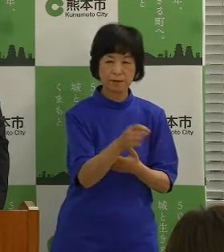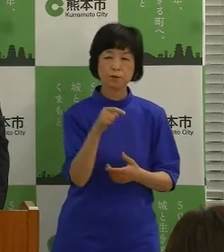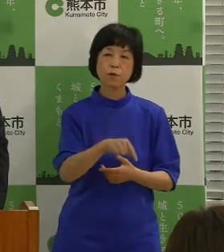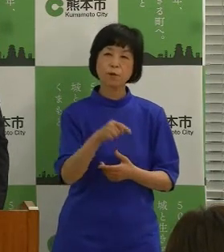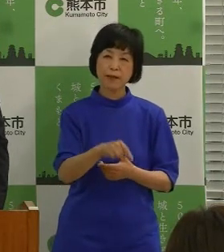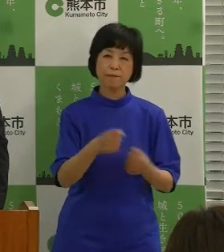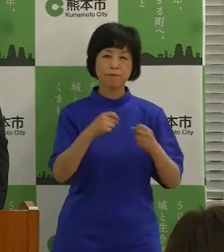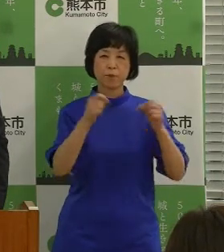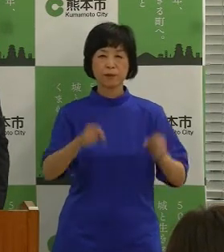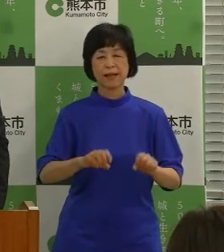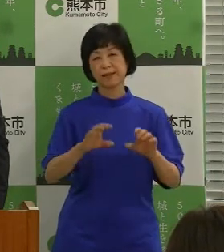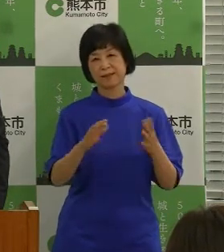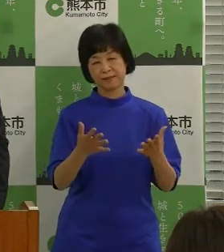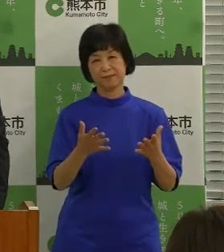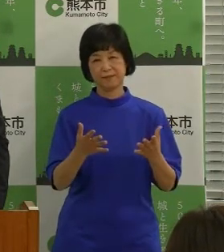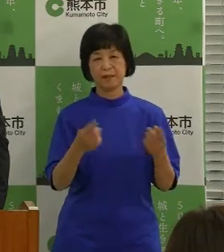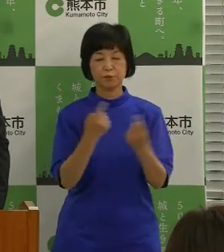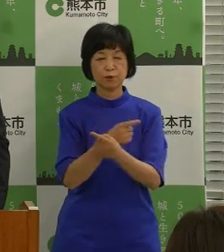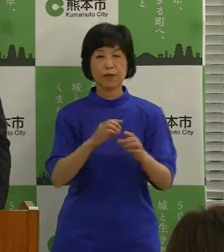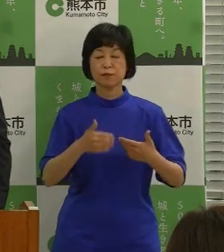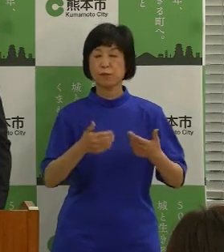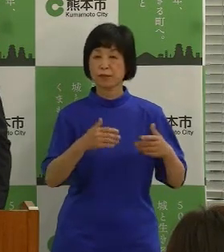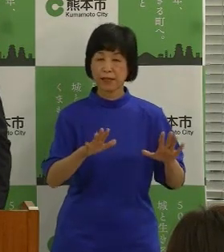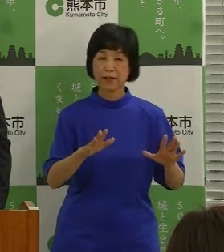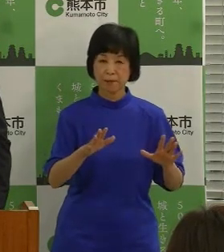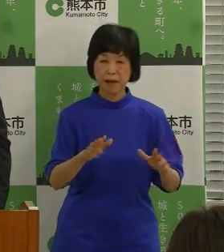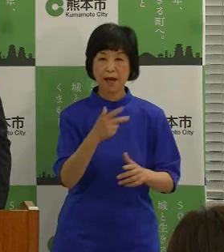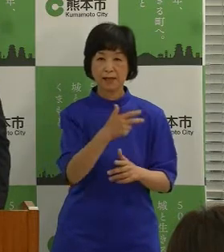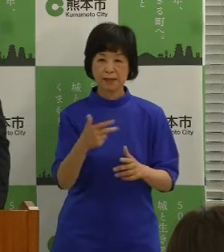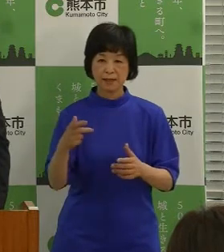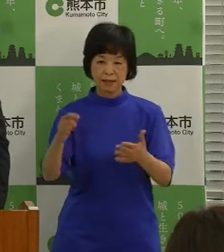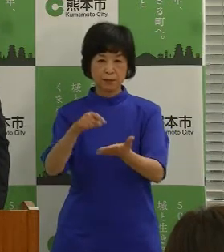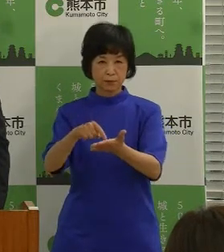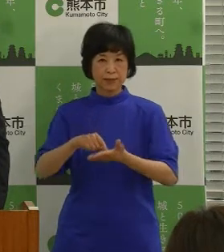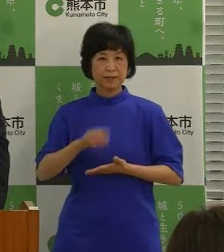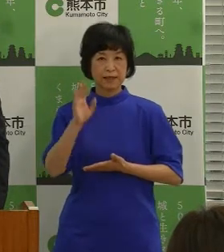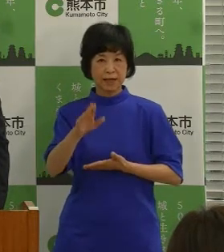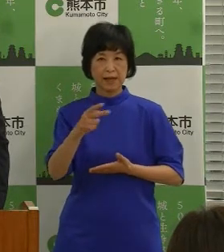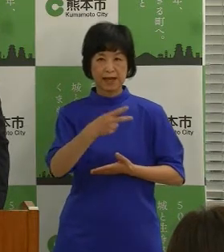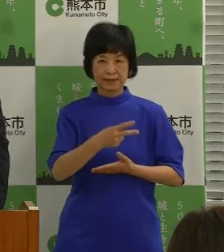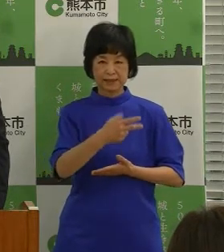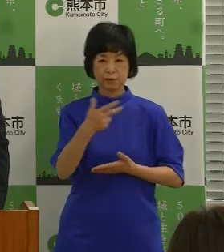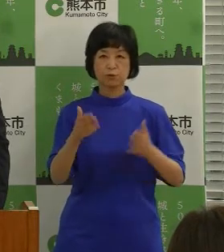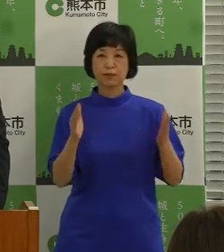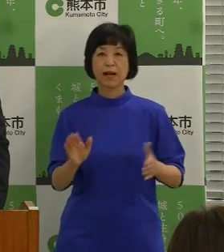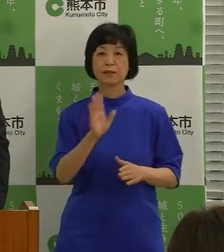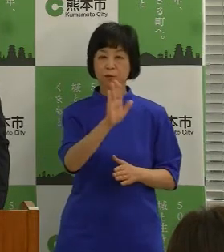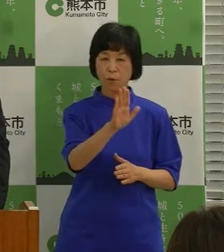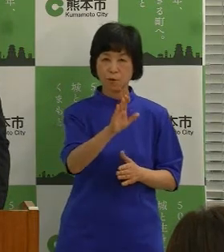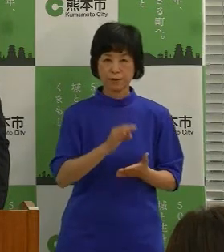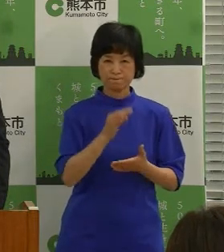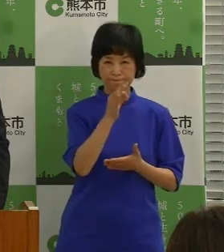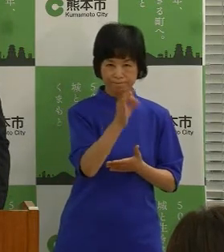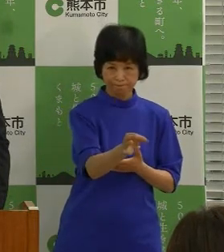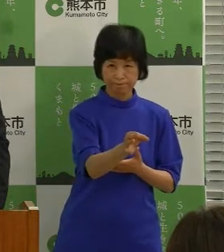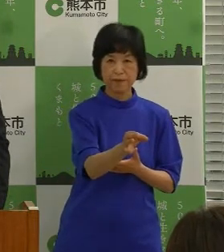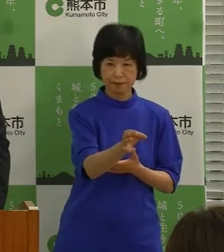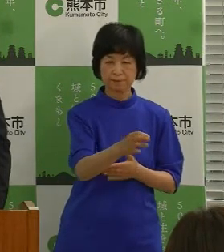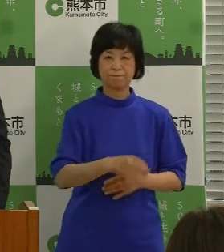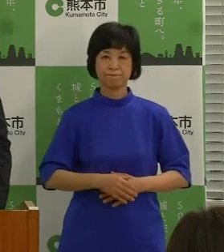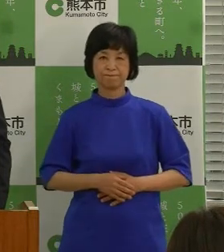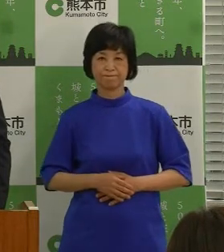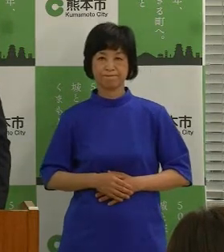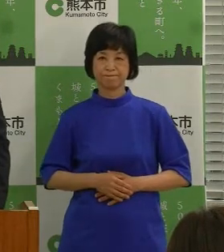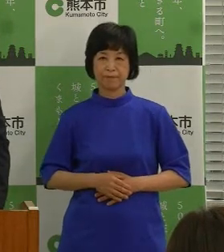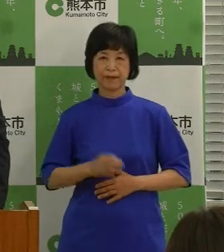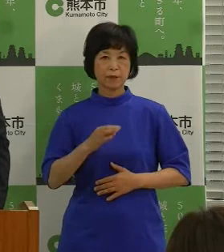ない場合、約2週間で振り込みを行っております。当給付金につきましては、5